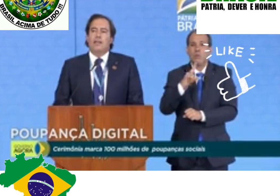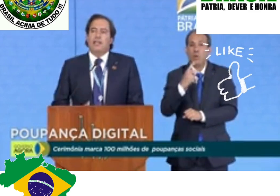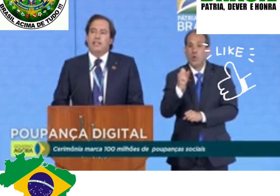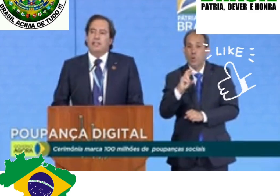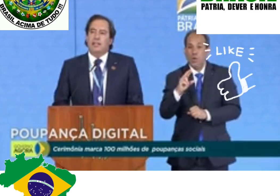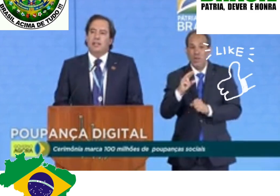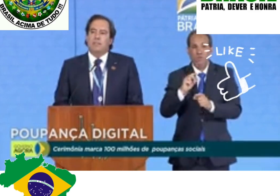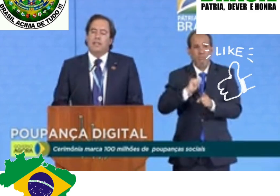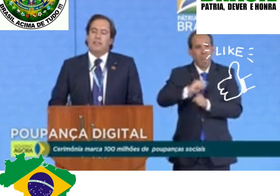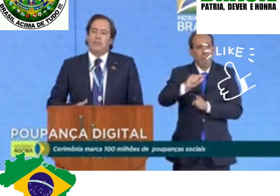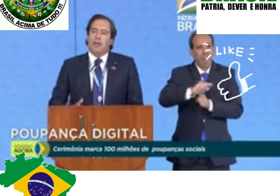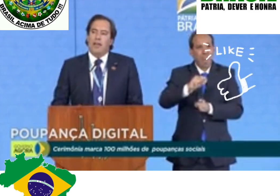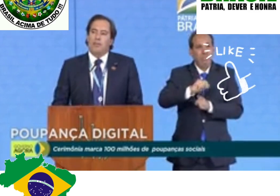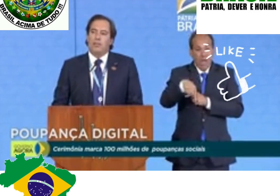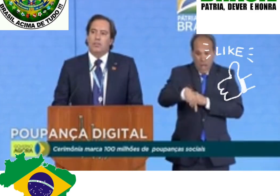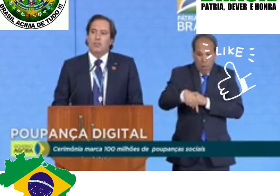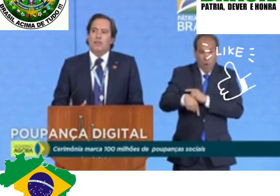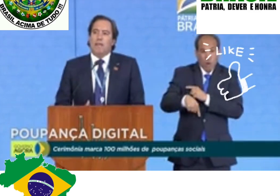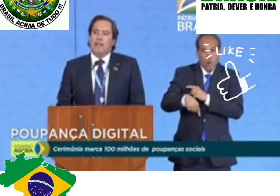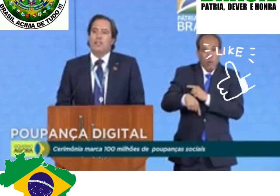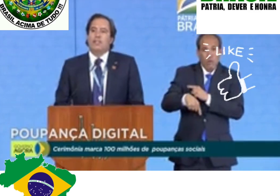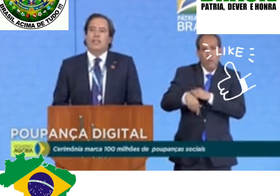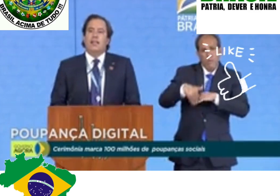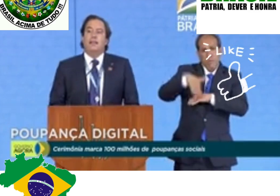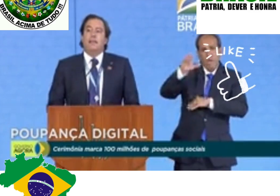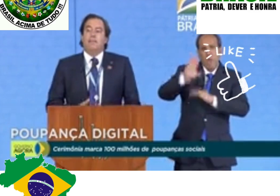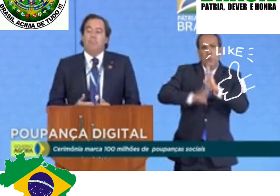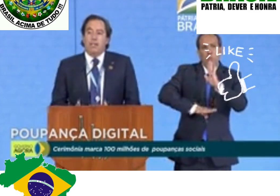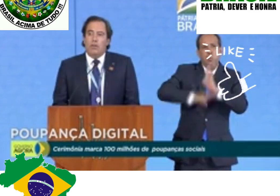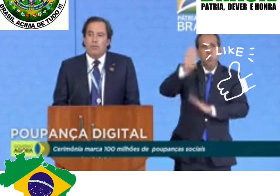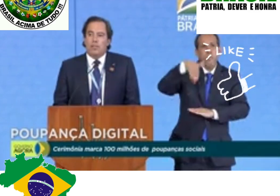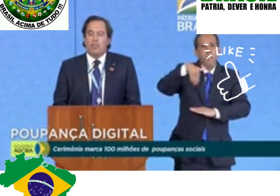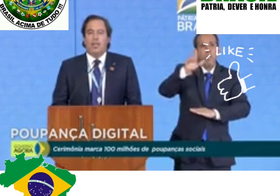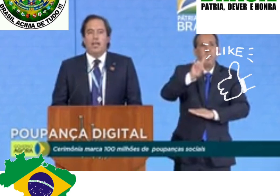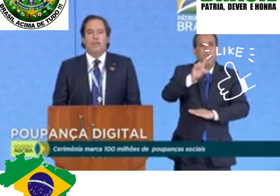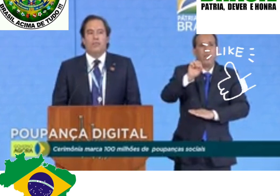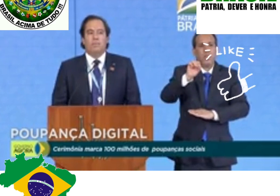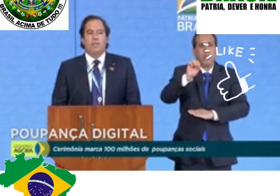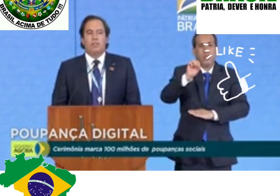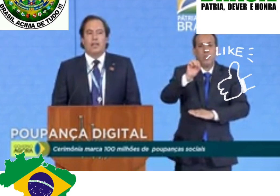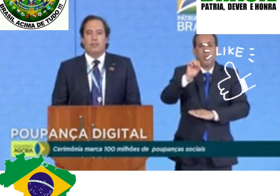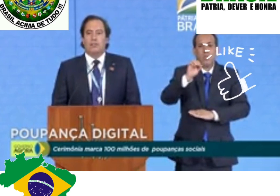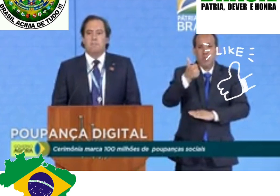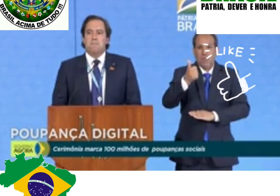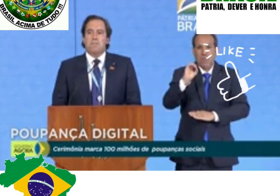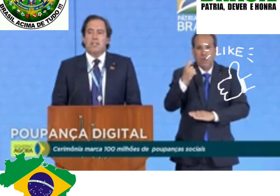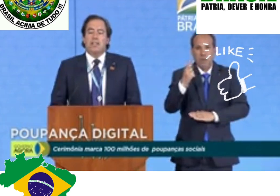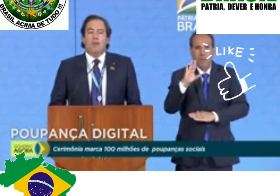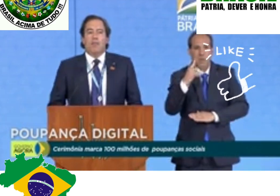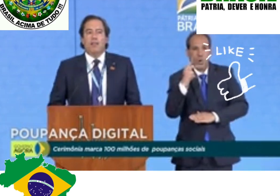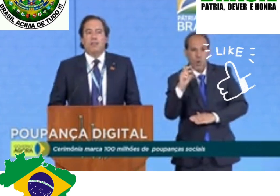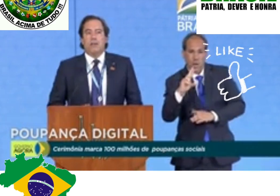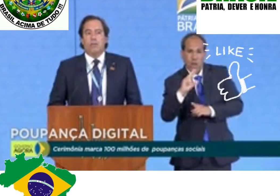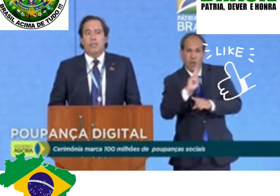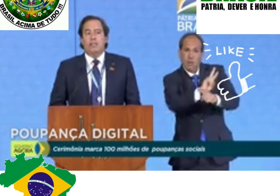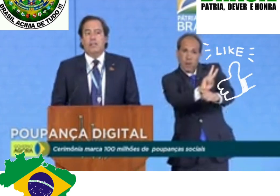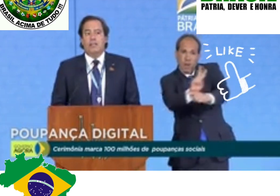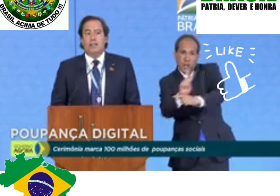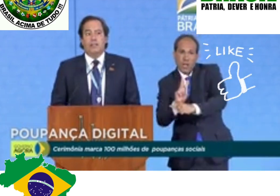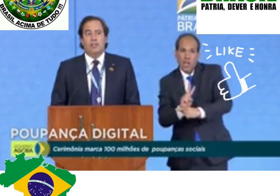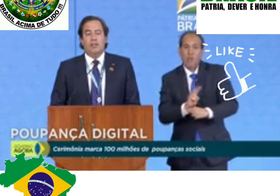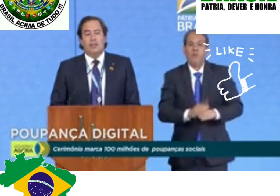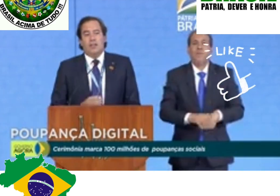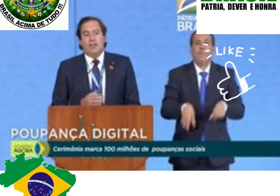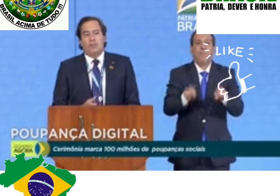imobiliário, esse ano, batendo o recorde, mais de 100 bilhões de reais foram emprestados. E talvez uma coisa